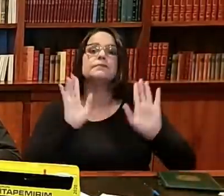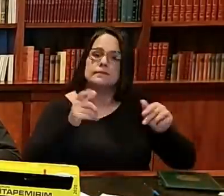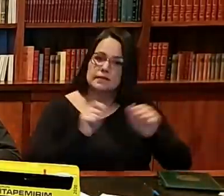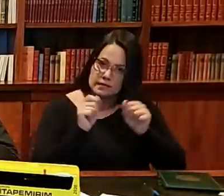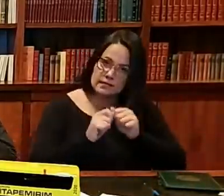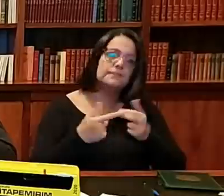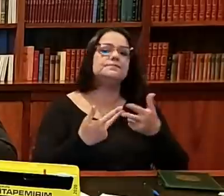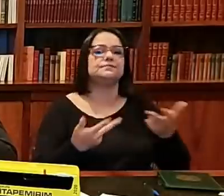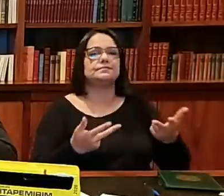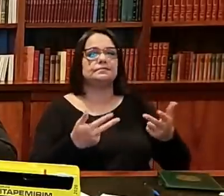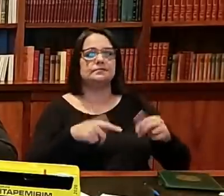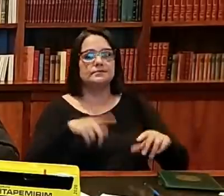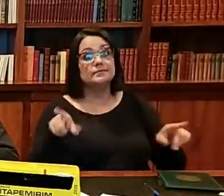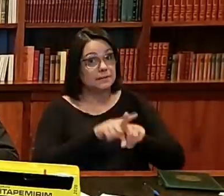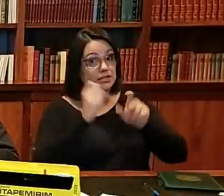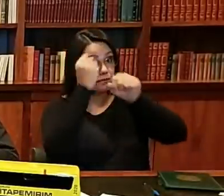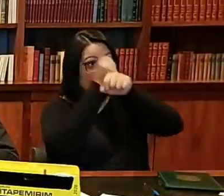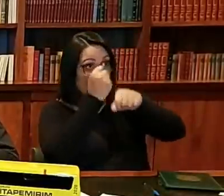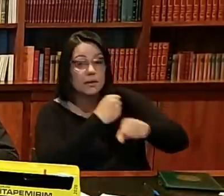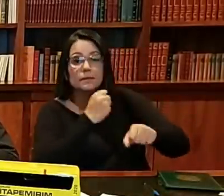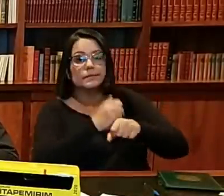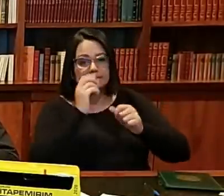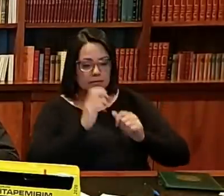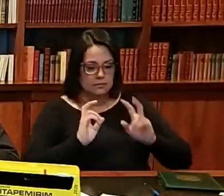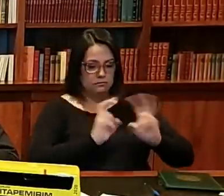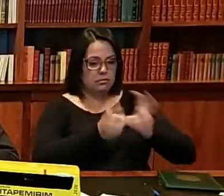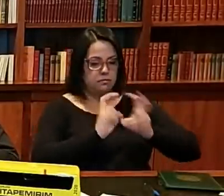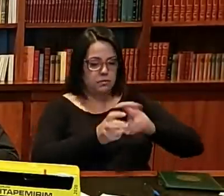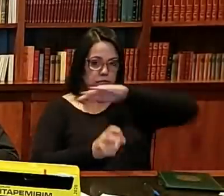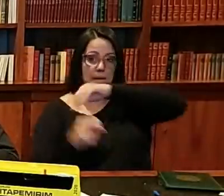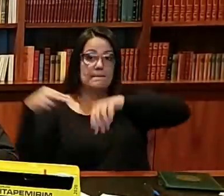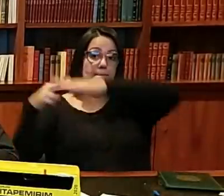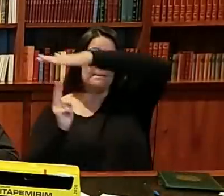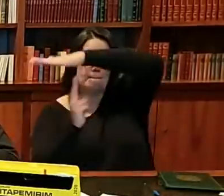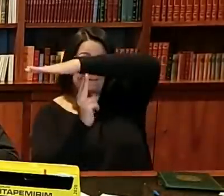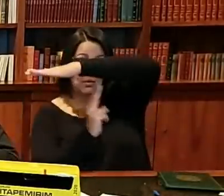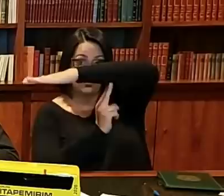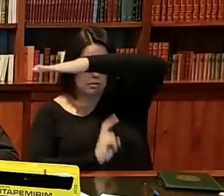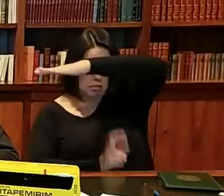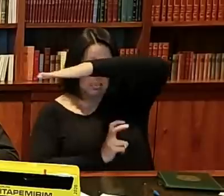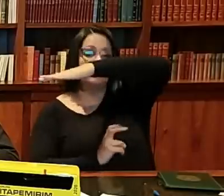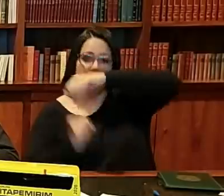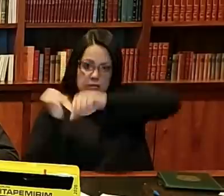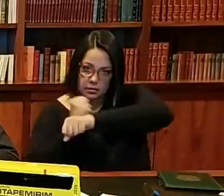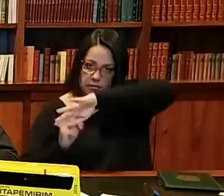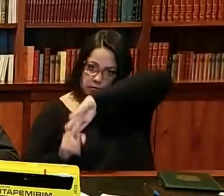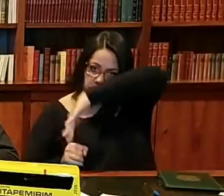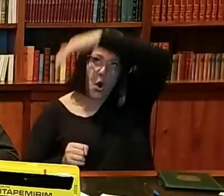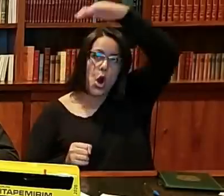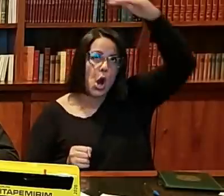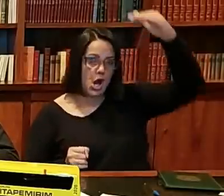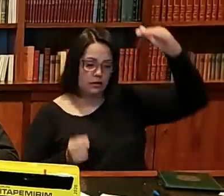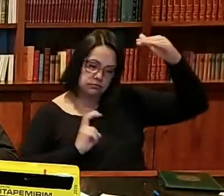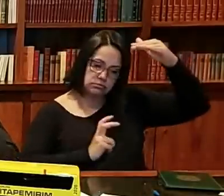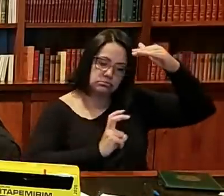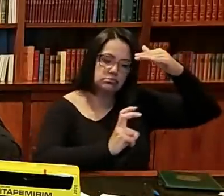rebaixamos linha ou aumentamos o viaduto para poder passar com esses vagões empilhados, né? Que vai dar muito mais capacidade para a ferrovia. Era